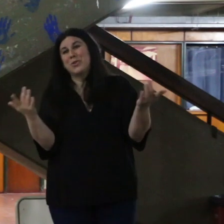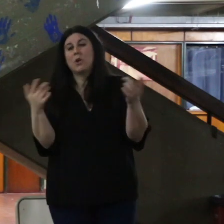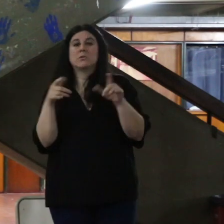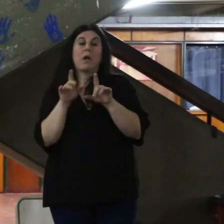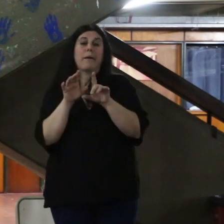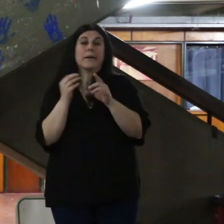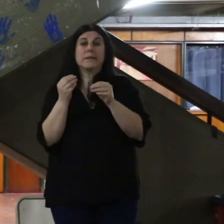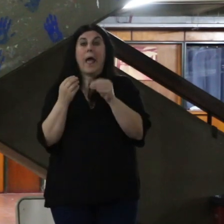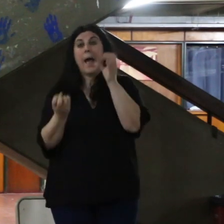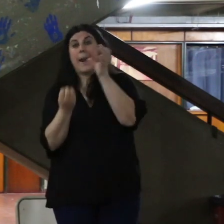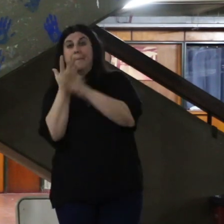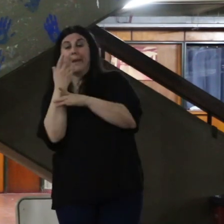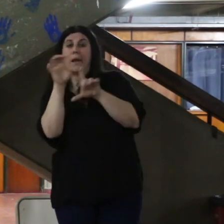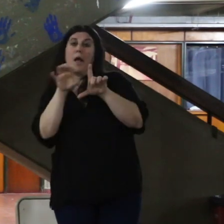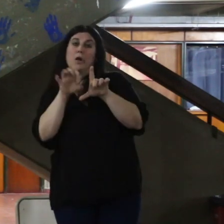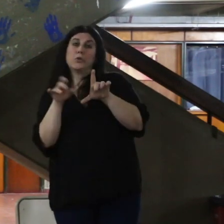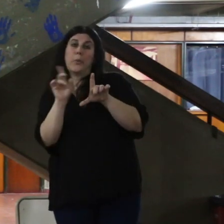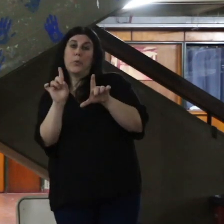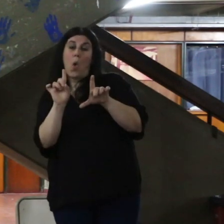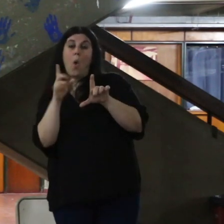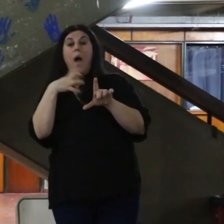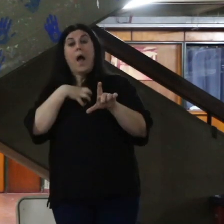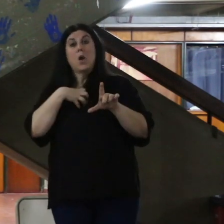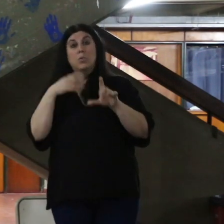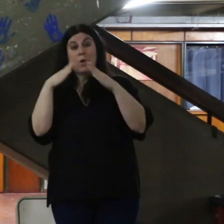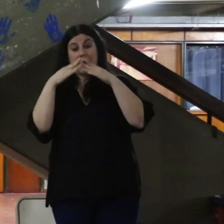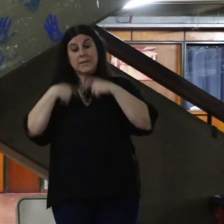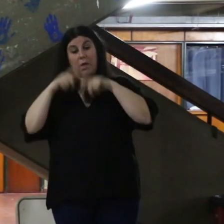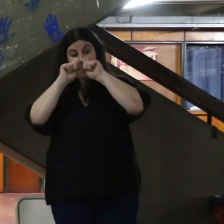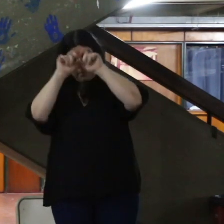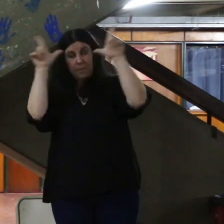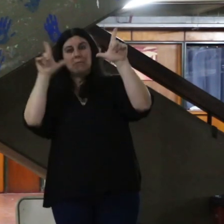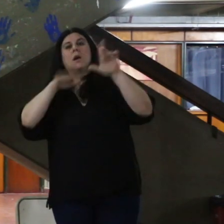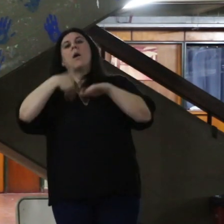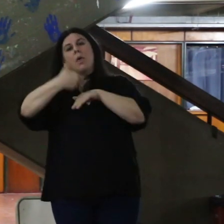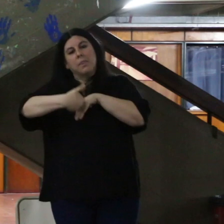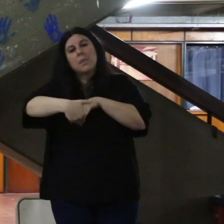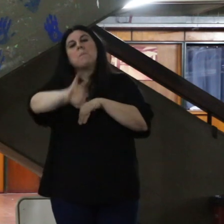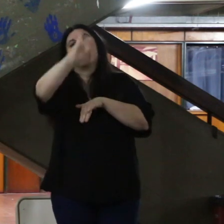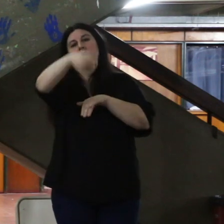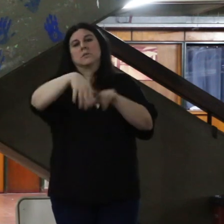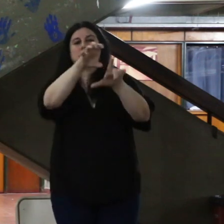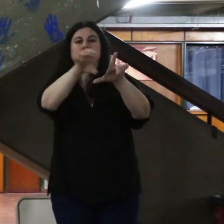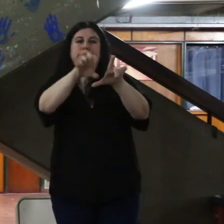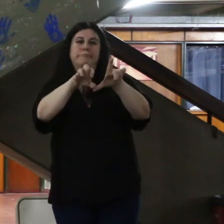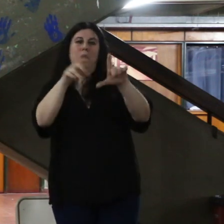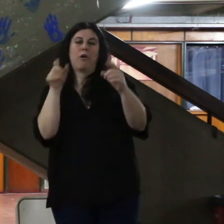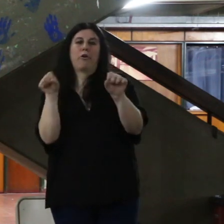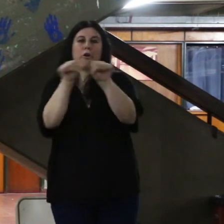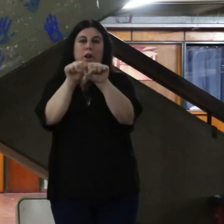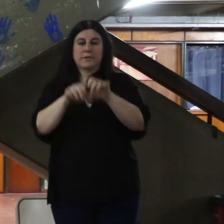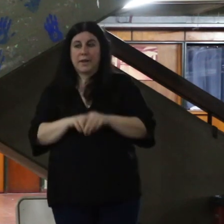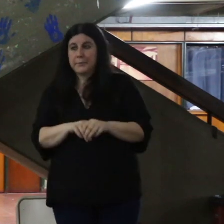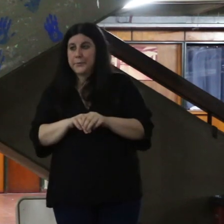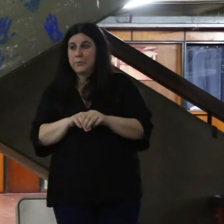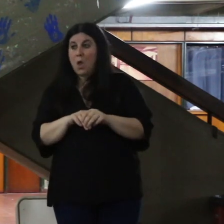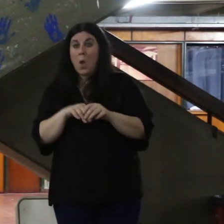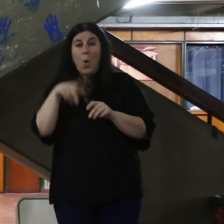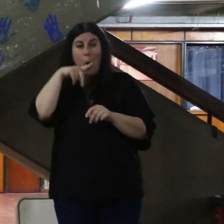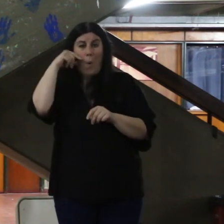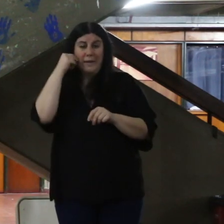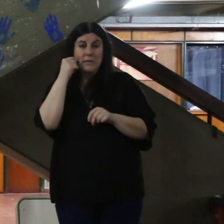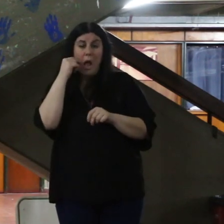¿sí?, a la hora que se despertaba. Alteró el tiempo. El WhatsApp las 24 horas del